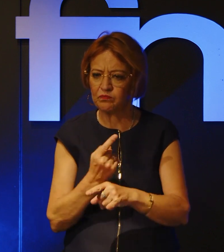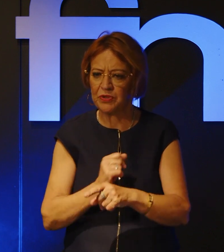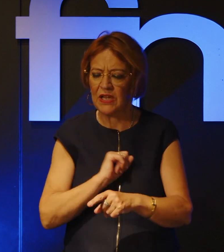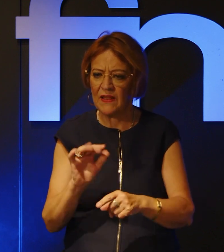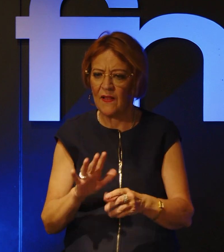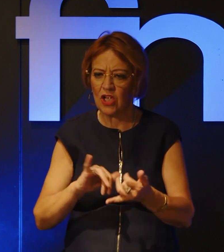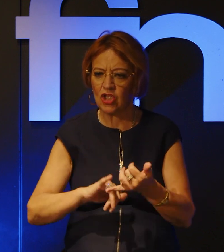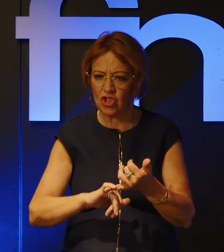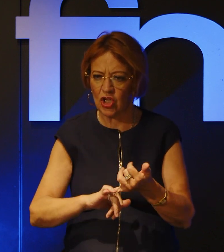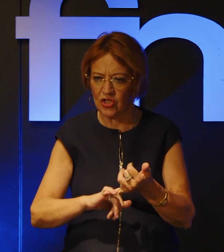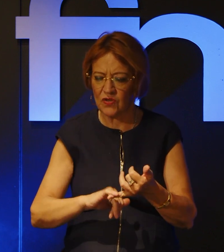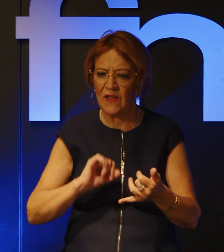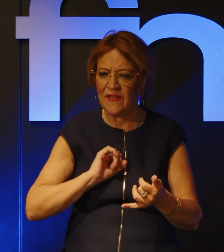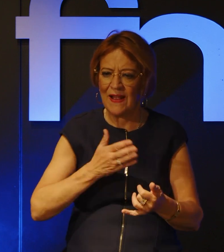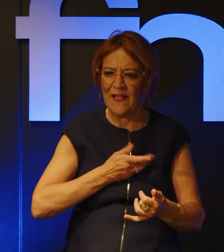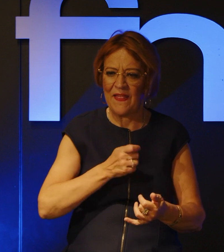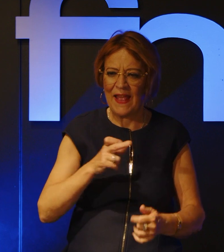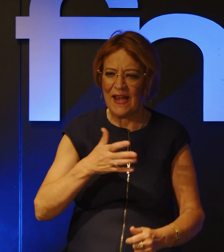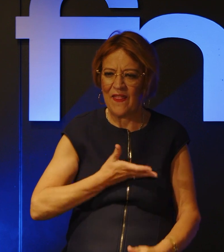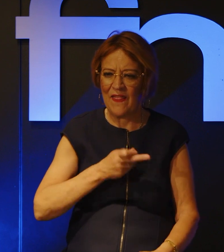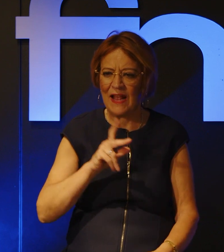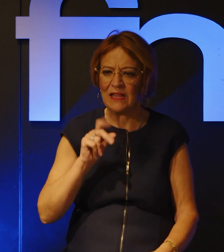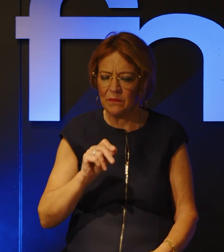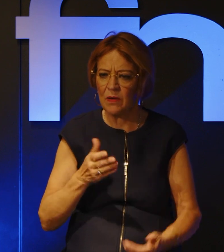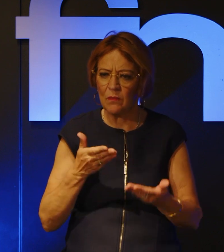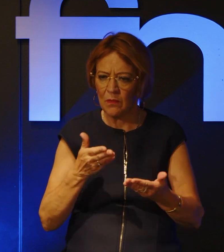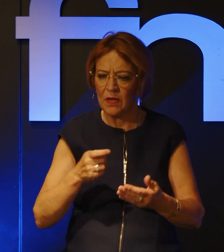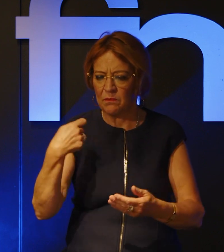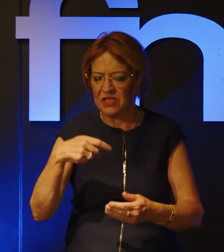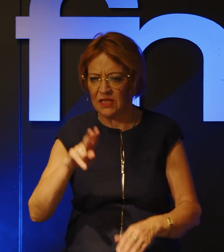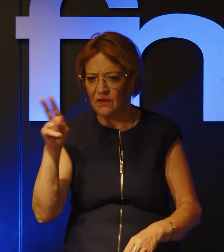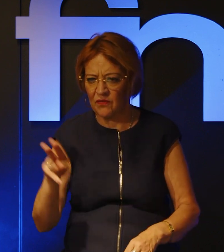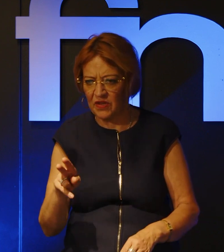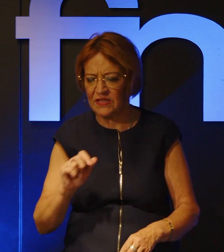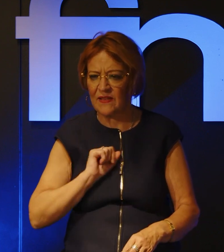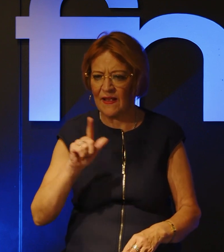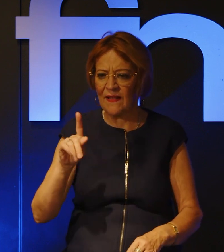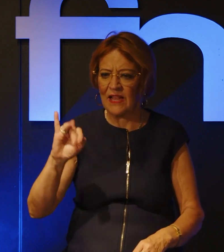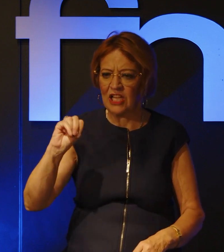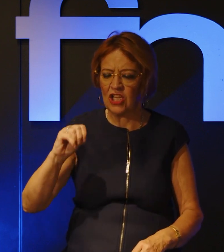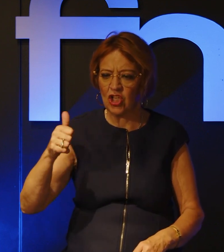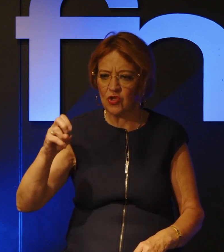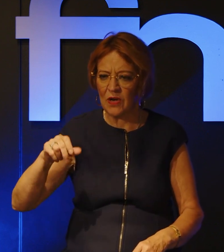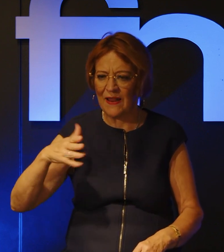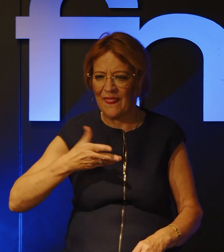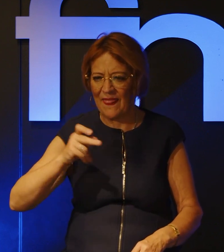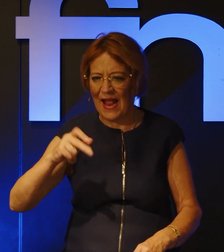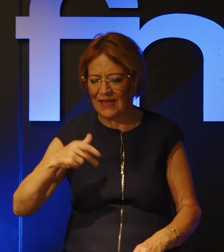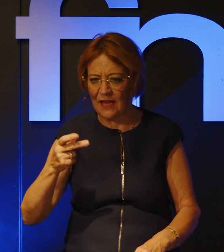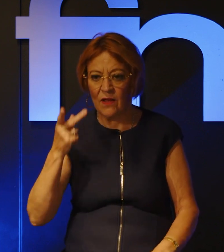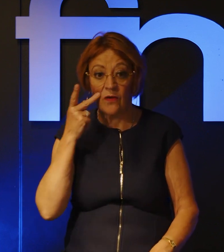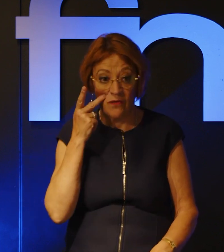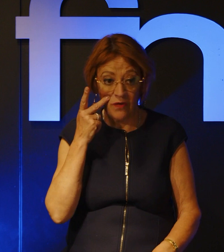e sócia da data Engineering E também colaborou como vice-presidente para a lisb data Science Academy